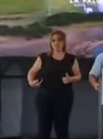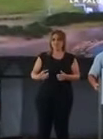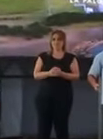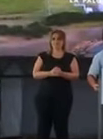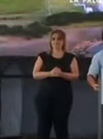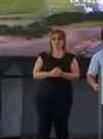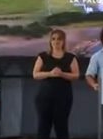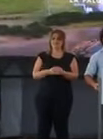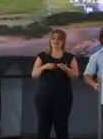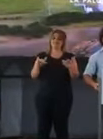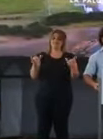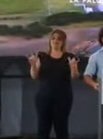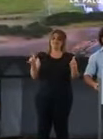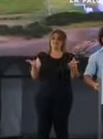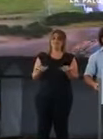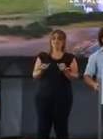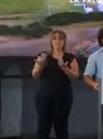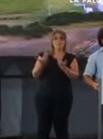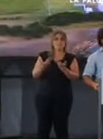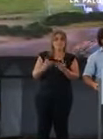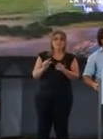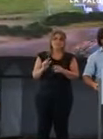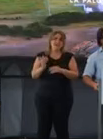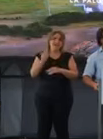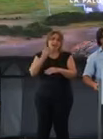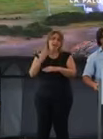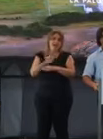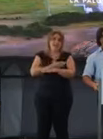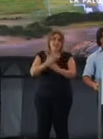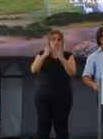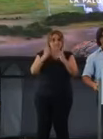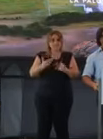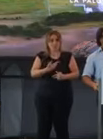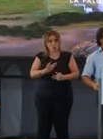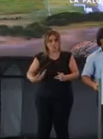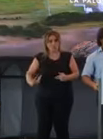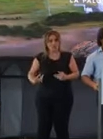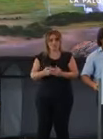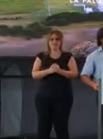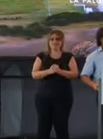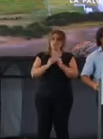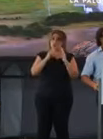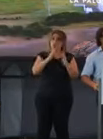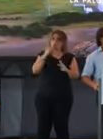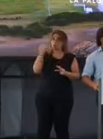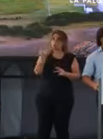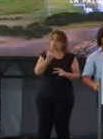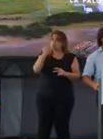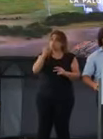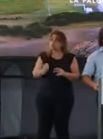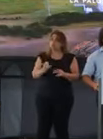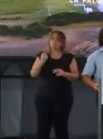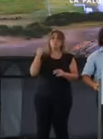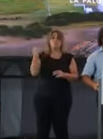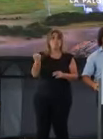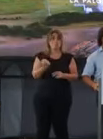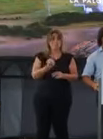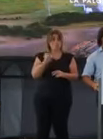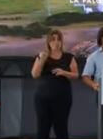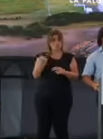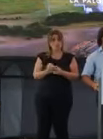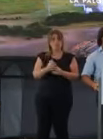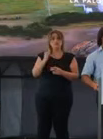Ya vamos a haber empezado a pregobernar. Yo le asigno mucha importancia mucha